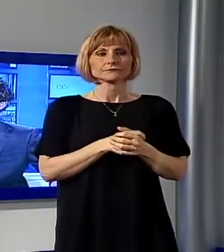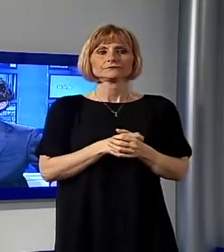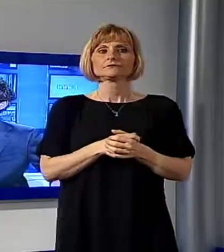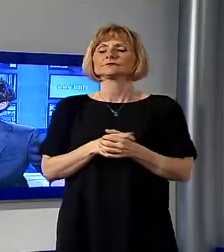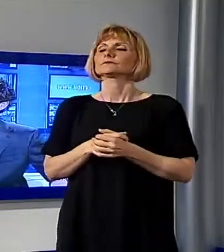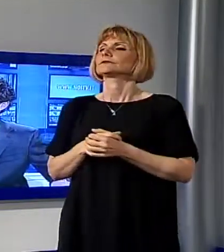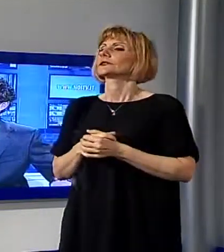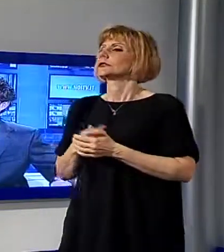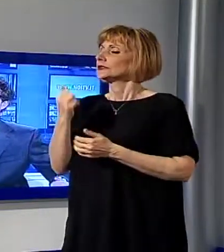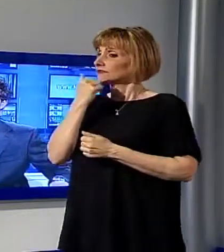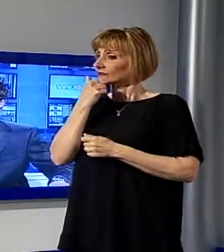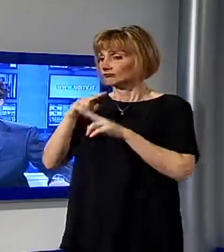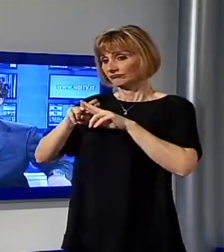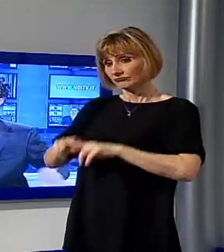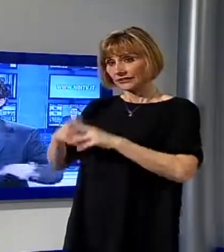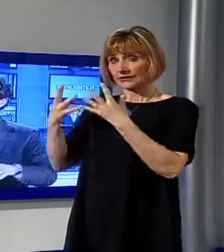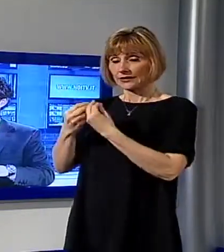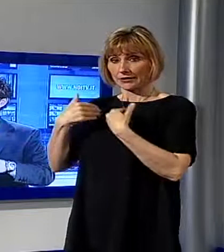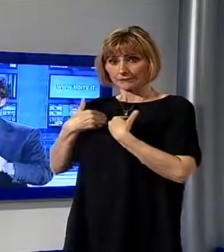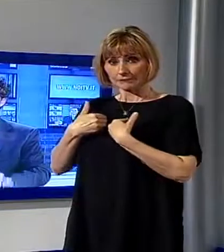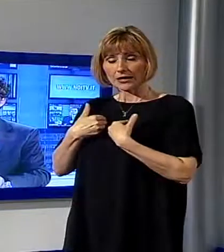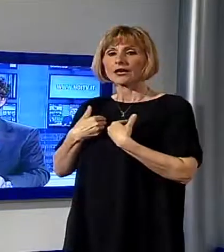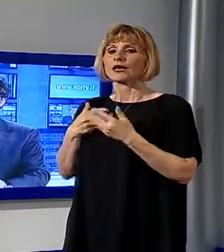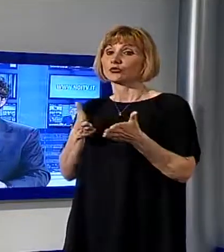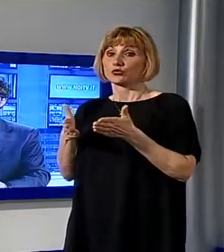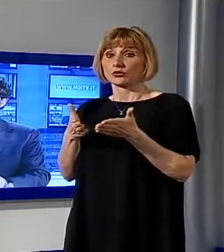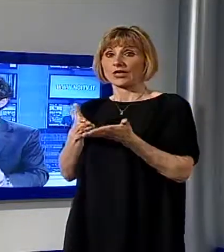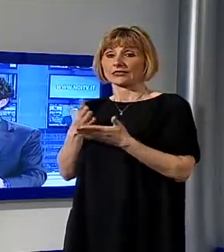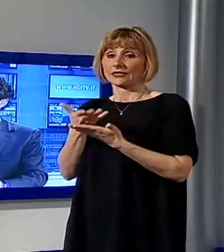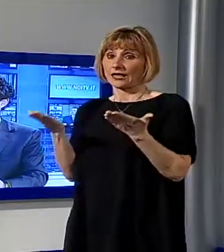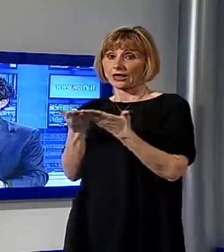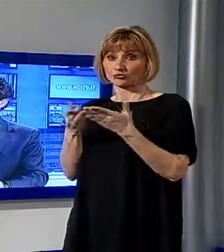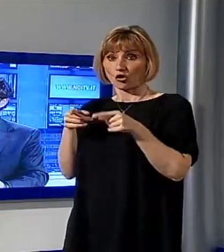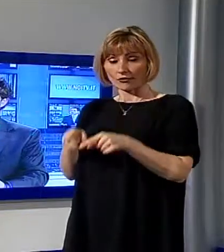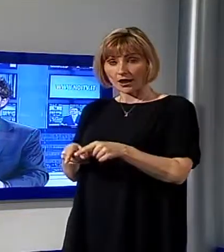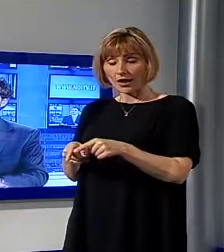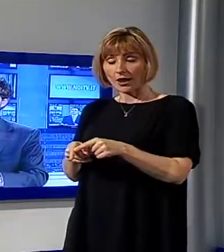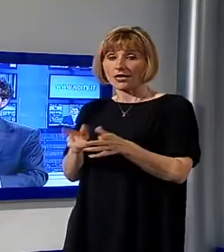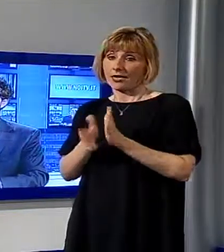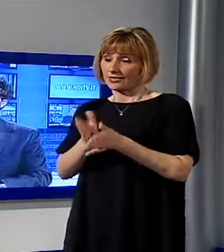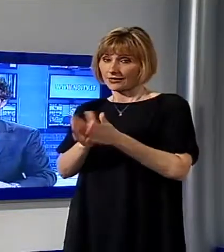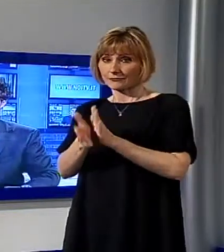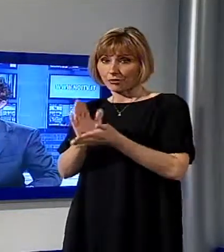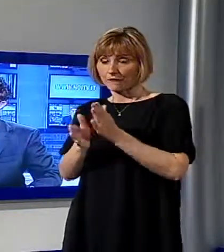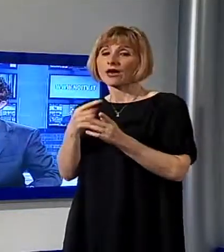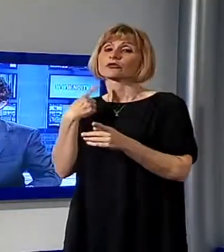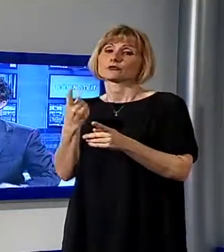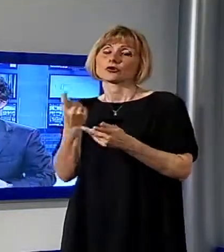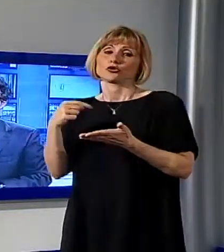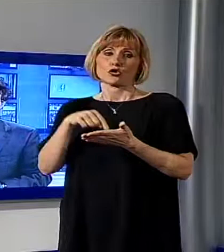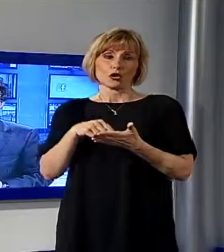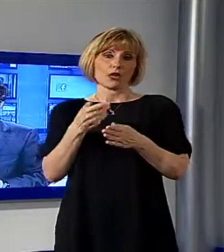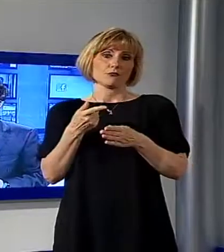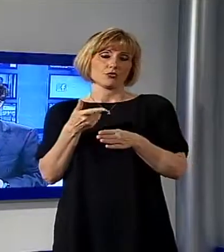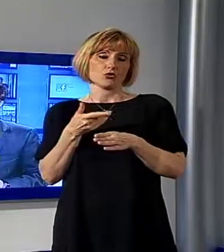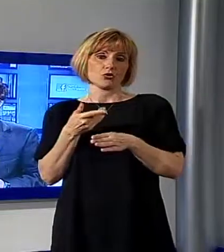bambini. Le chiedo di rimanere con me, maestro, sì, perché così almeno approfondiamo altri argomenti, andiamo un pochino avanti con il telegiornale e poi torniamo volentieri Sul Lucca